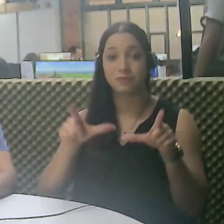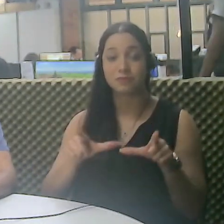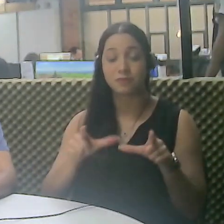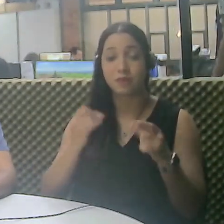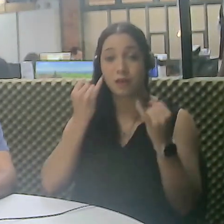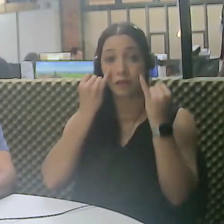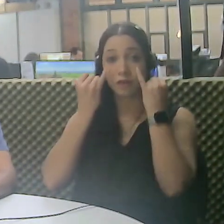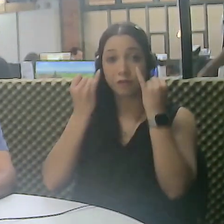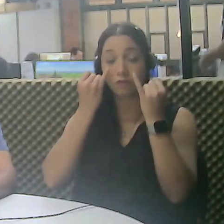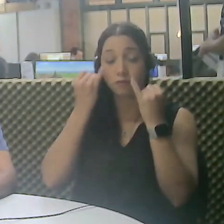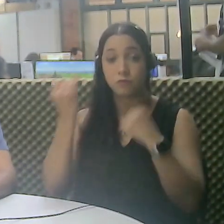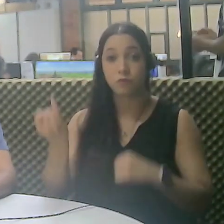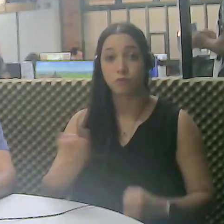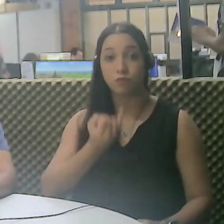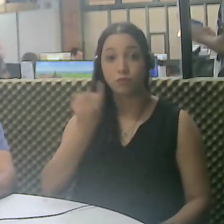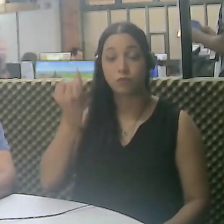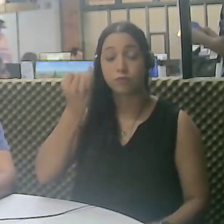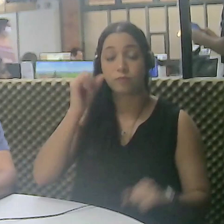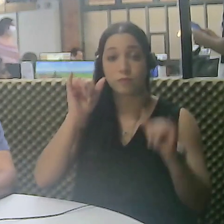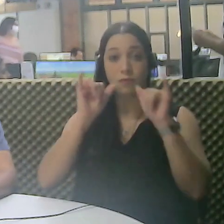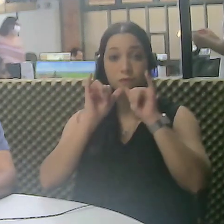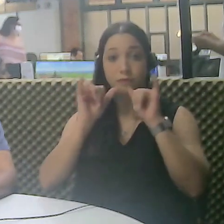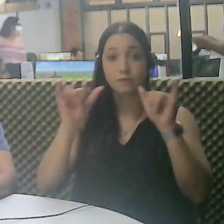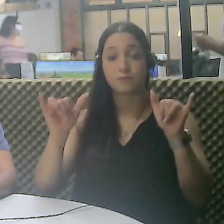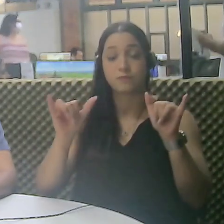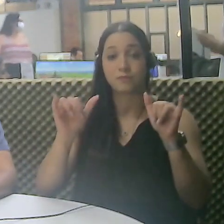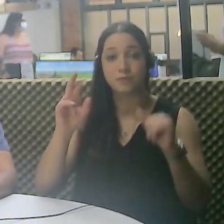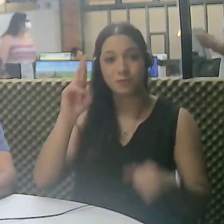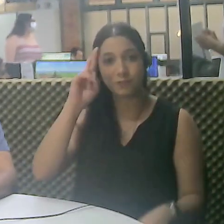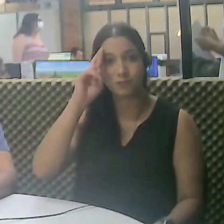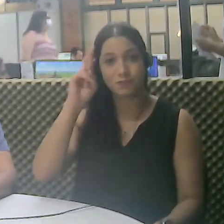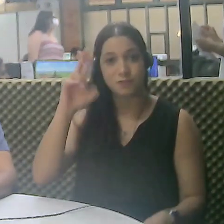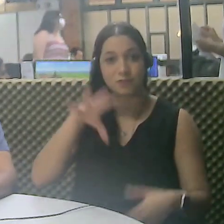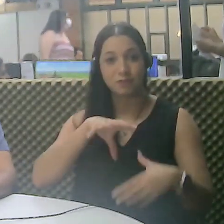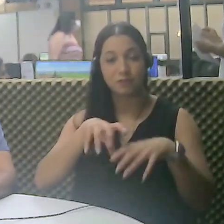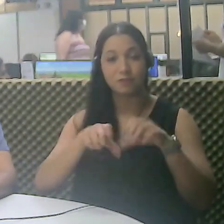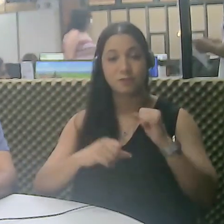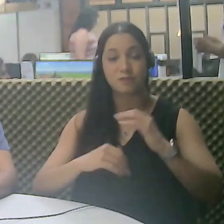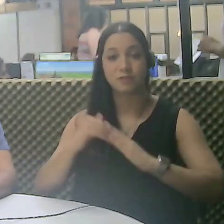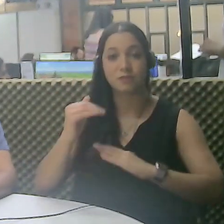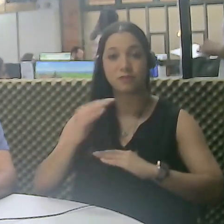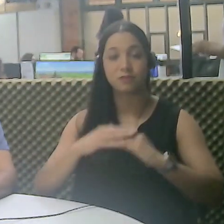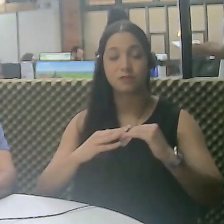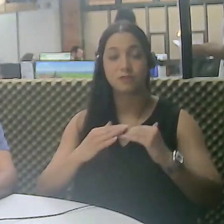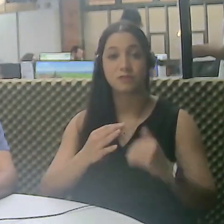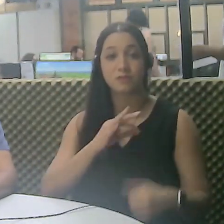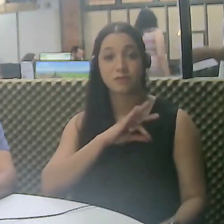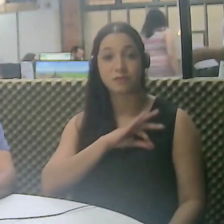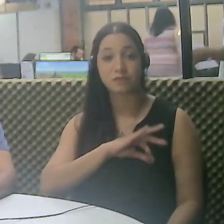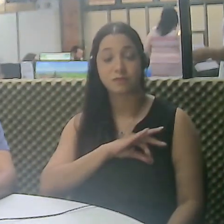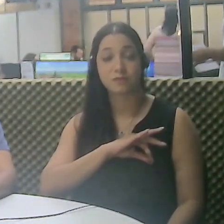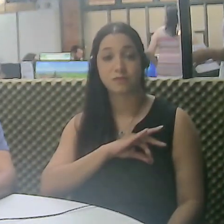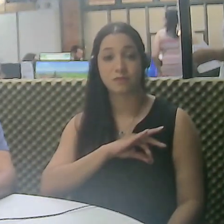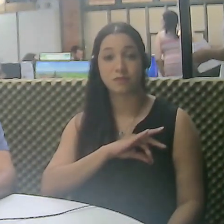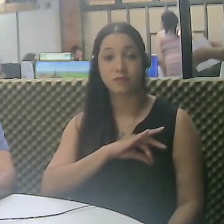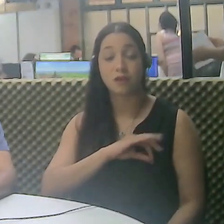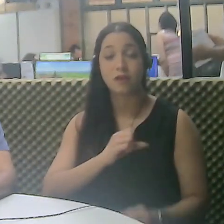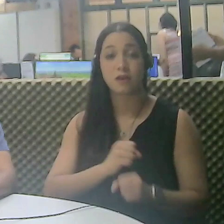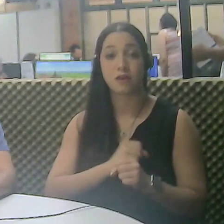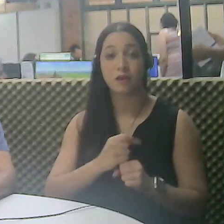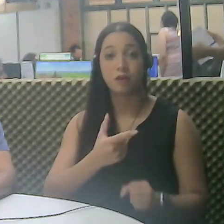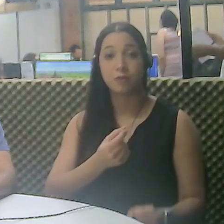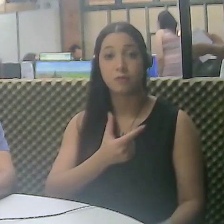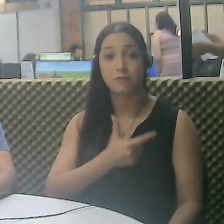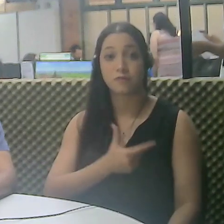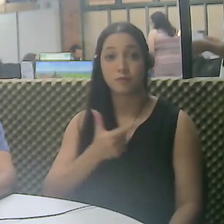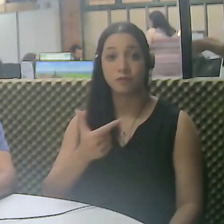dados importantes também foram divulgados. A Diretoria de Formação Profissional e Geração de Emprego e Renda realizou durante o ano de